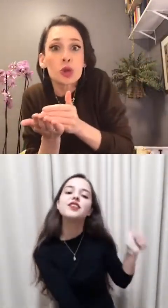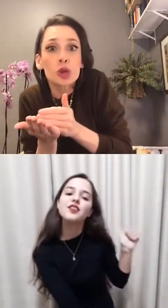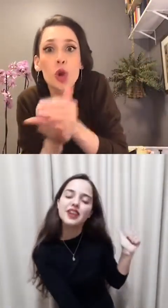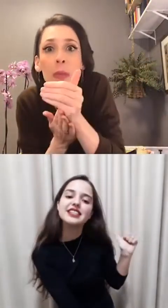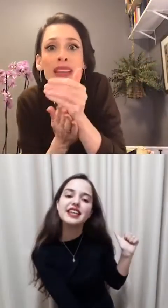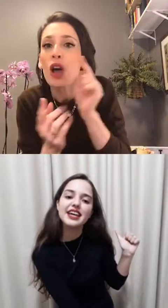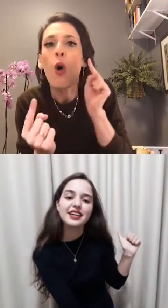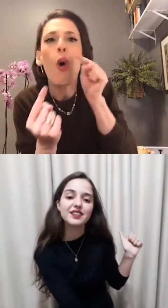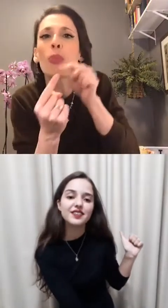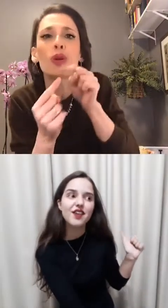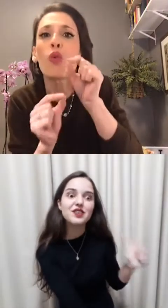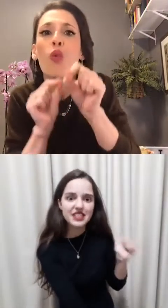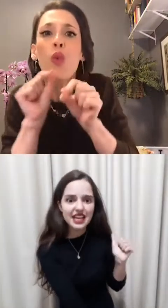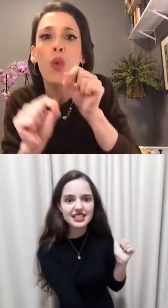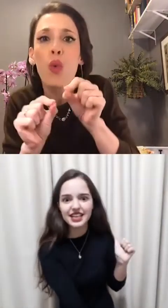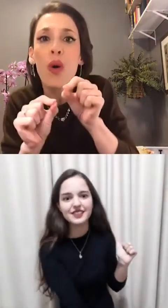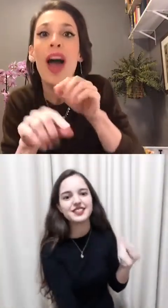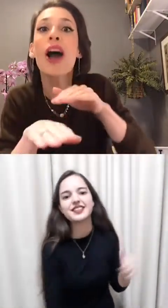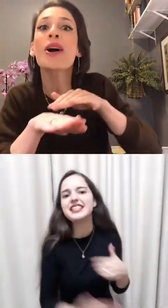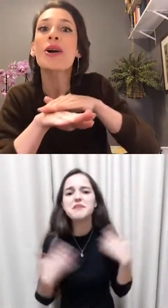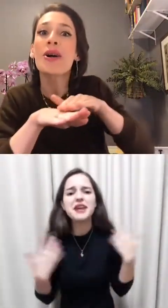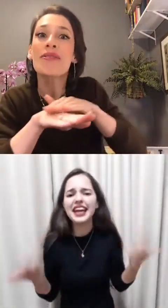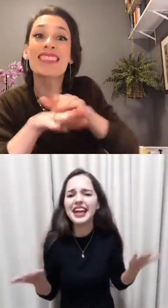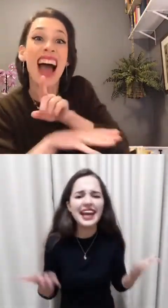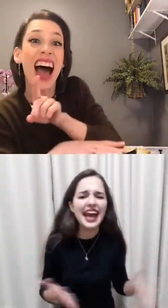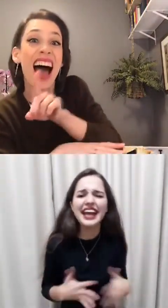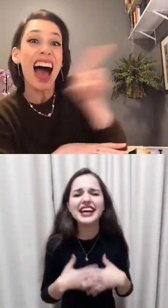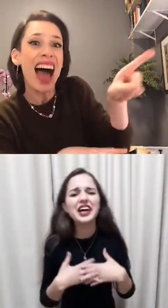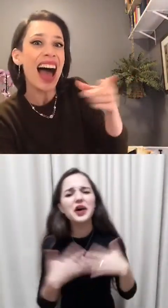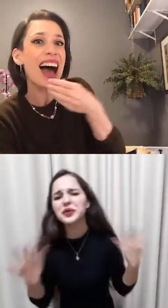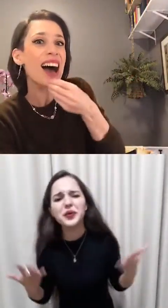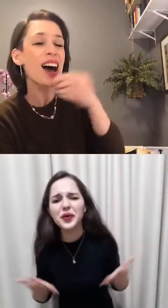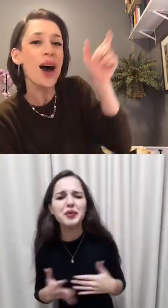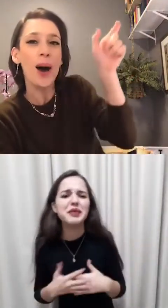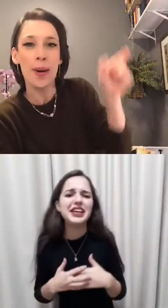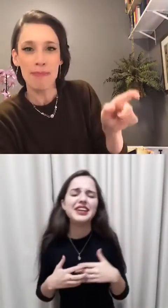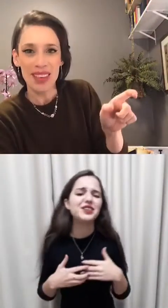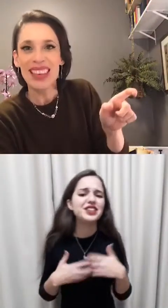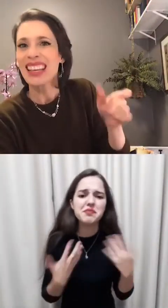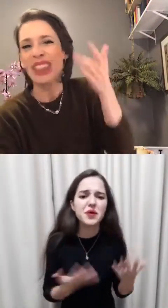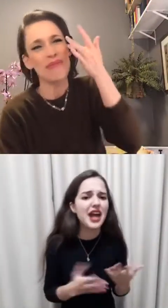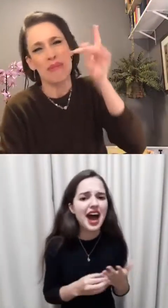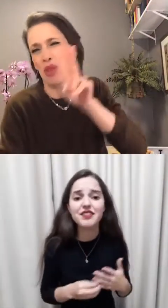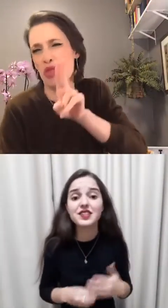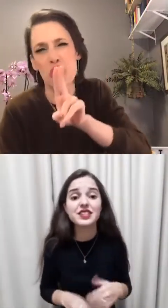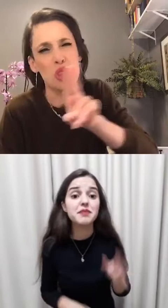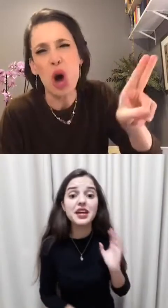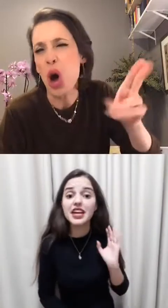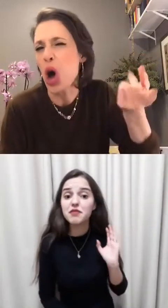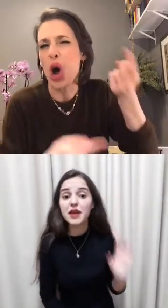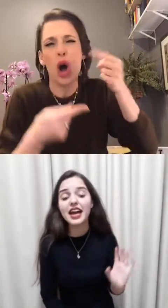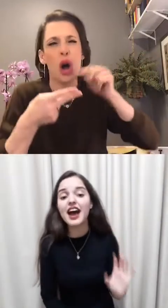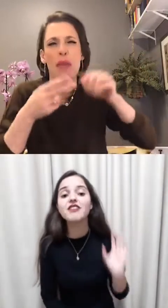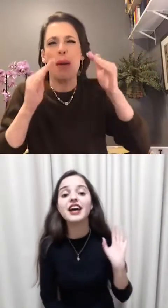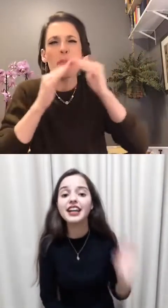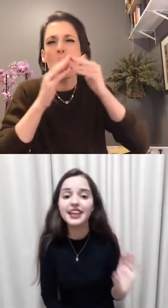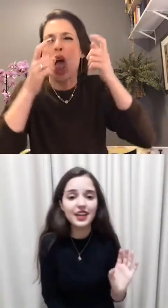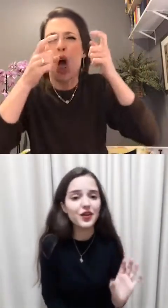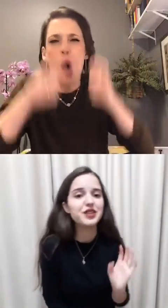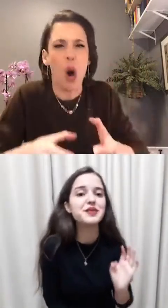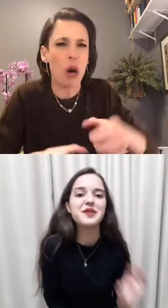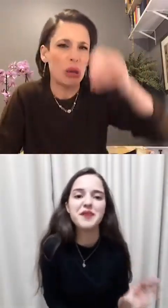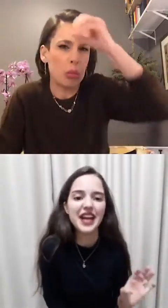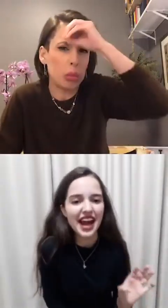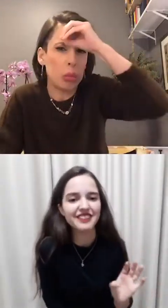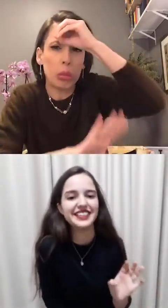quando eu conheci aos 6 anos. Eu nem sabia quem ele era, o nome, onde ele morava. Eu só sabia que ele pegava aquele